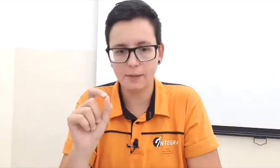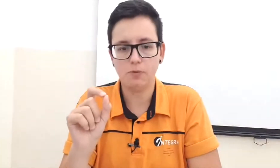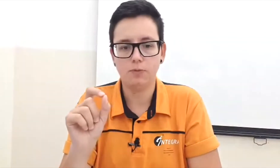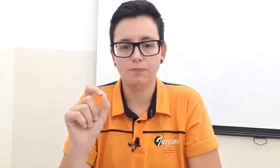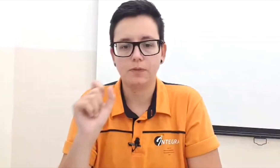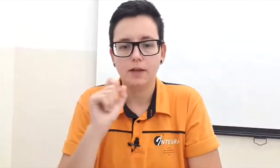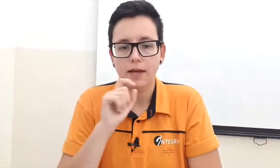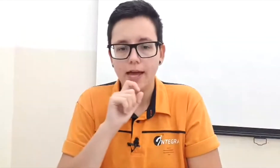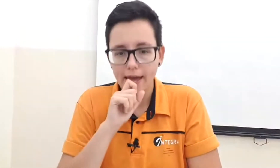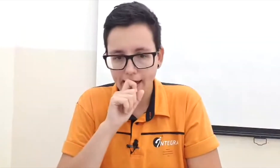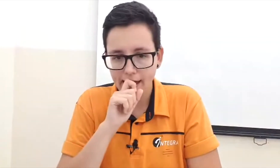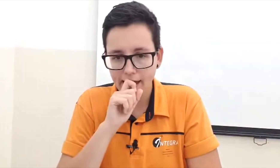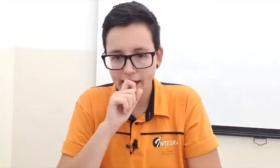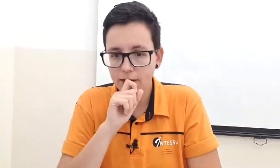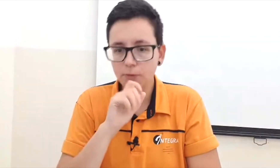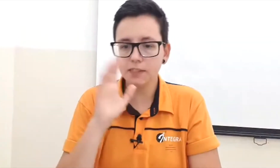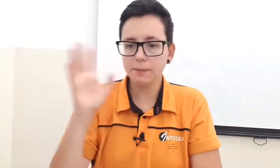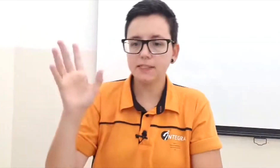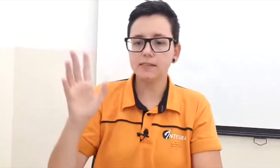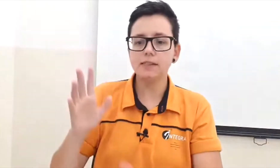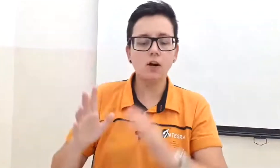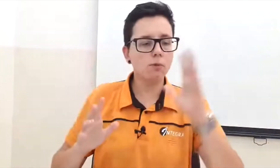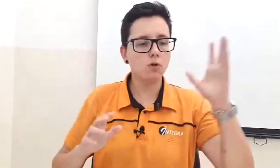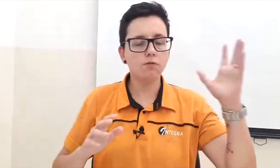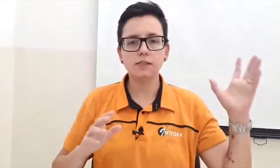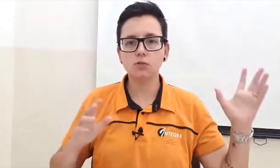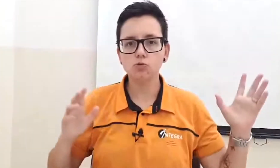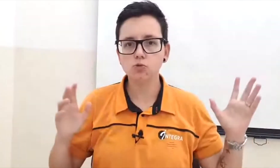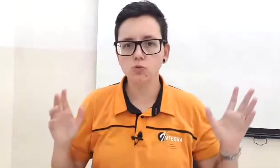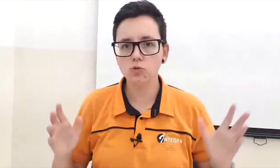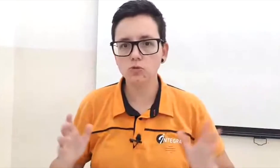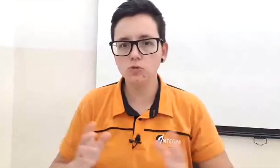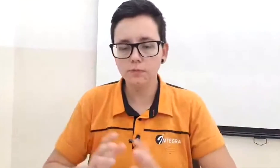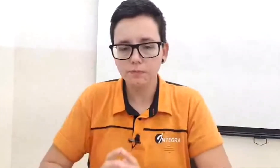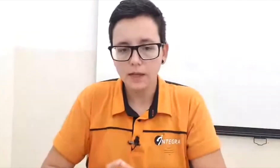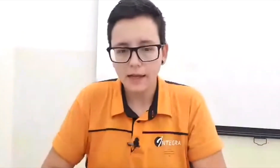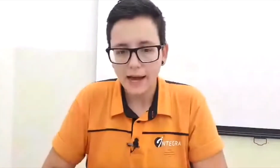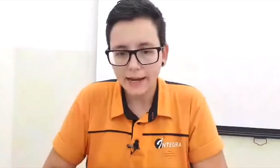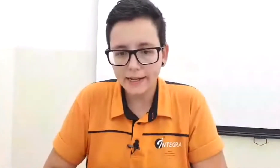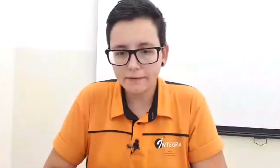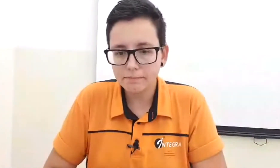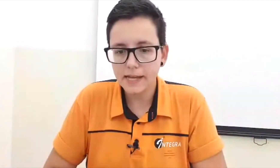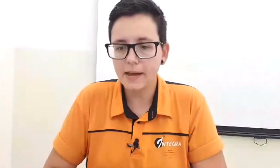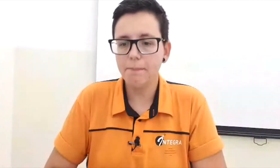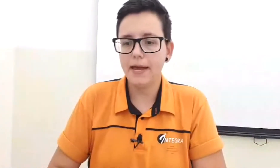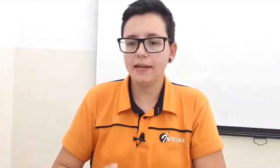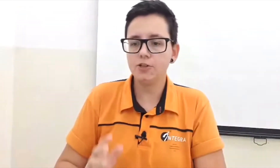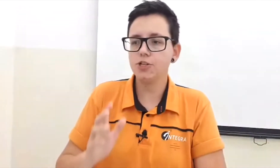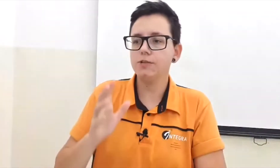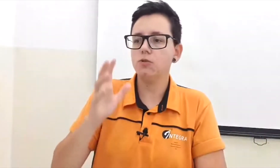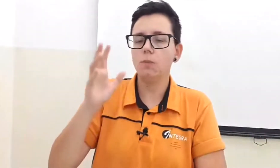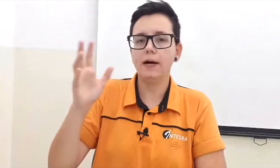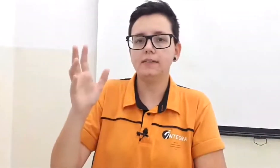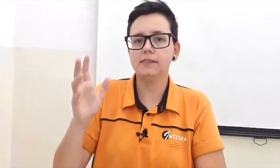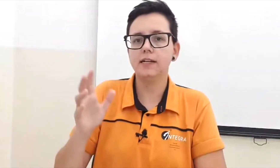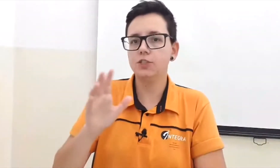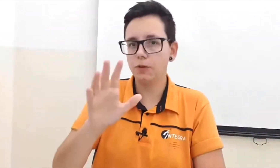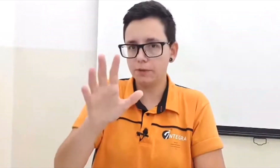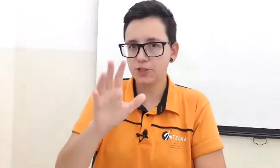exemplo, em uma interpretação, uma conversa com surdo, aí, de repente, o palestrante, vamos imaginar